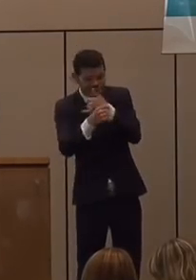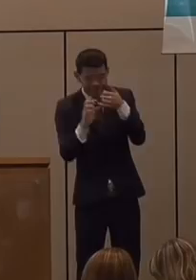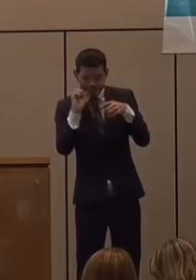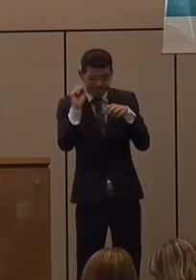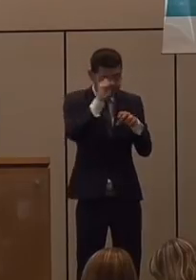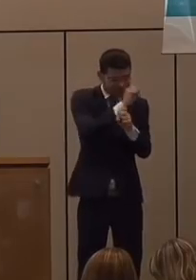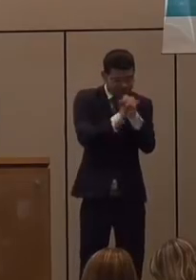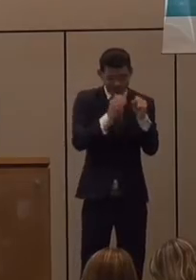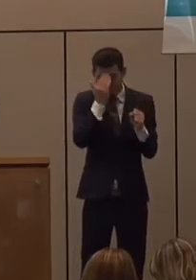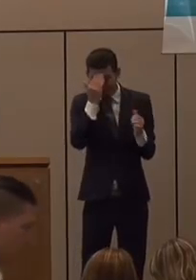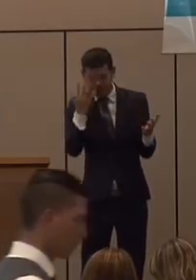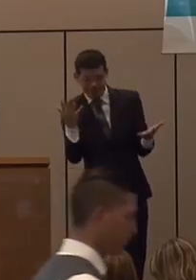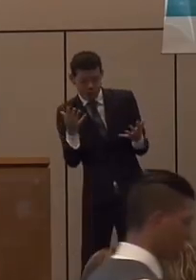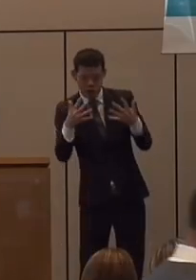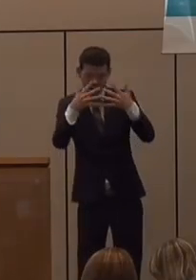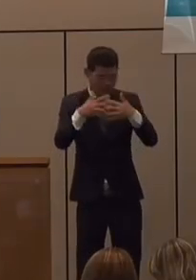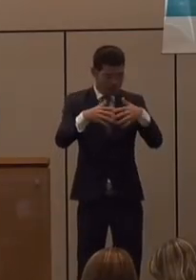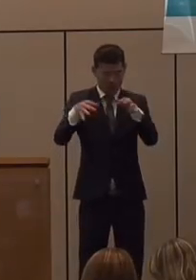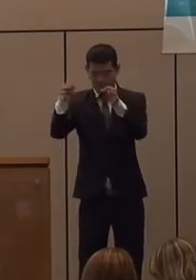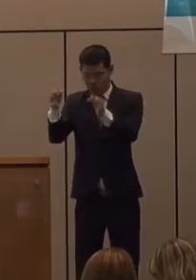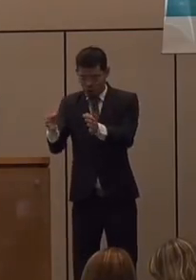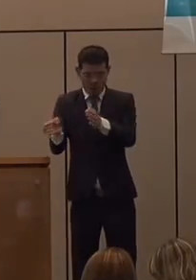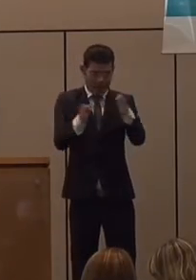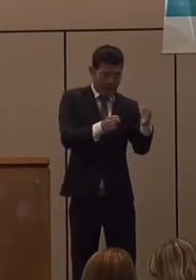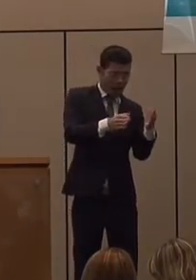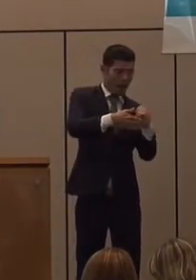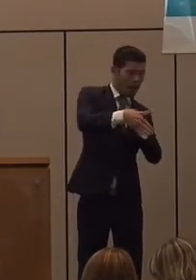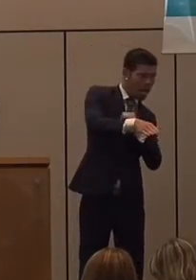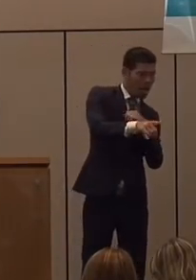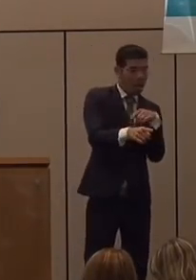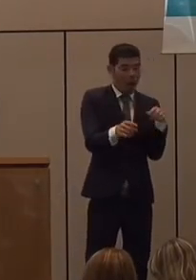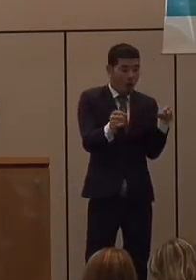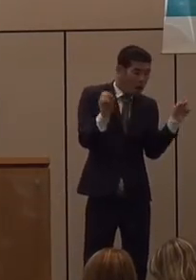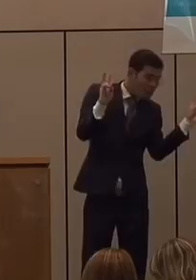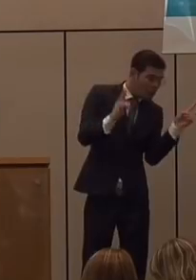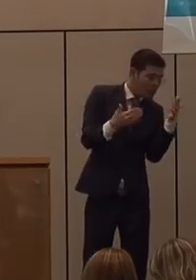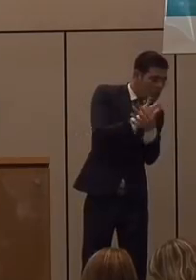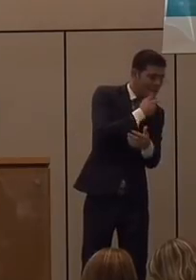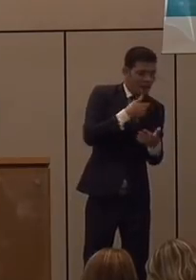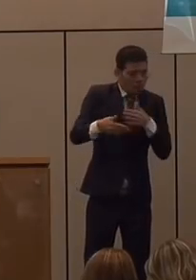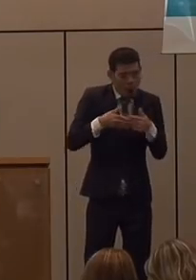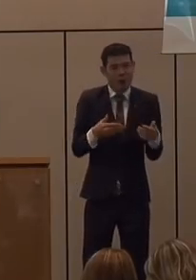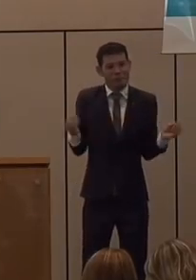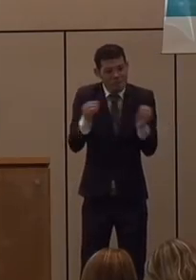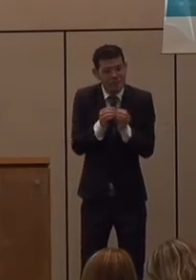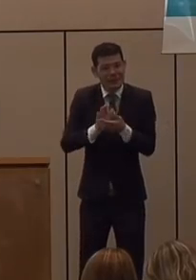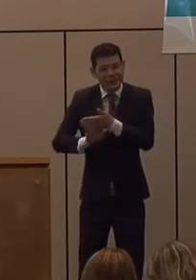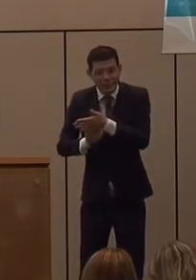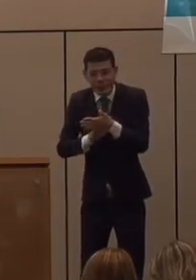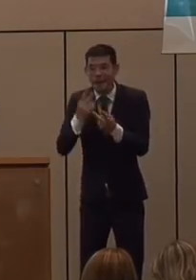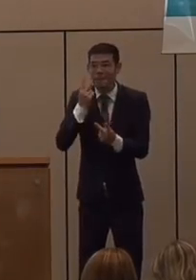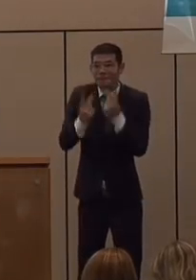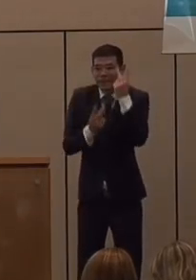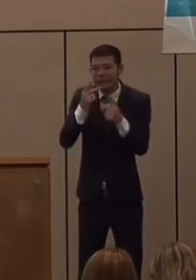dónde están los empresarios formales y no formales va a facilitar que podamos ser mucho más efectivos también en esas visitas de verificación que